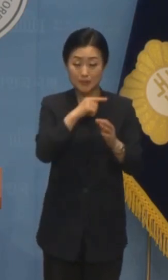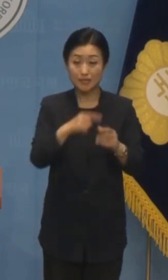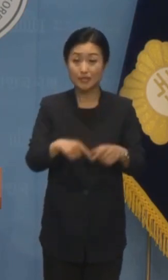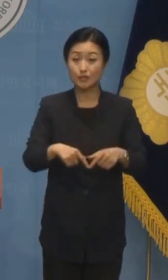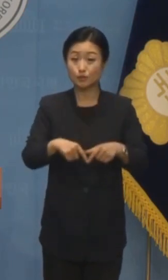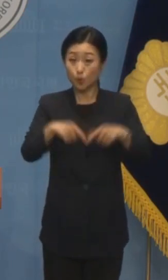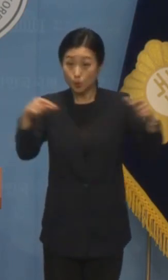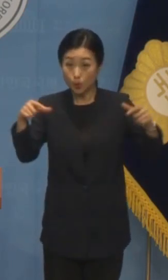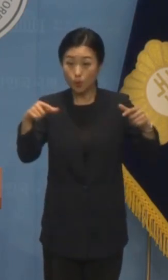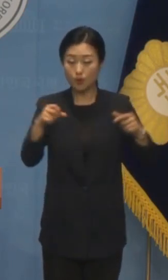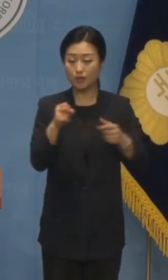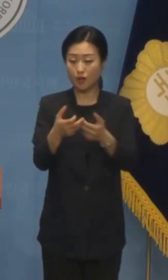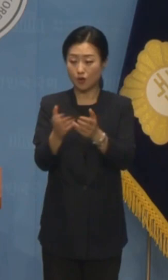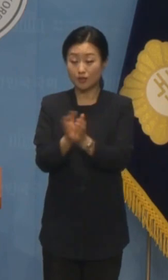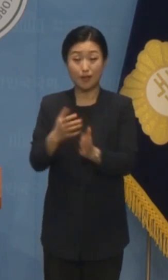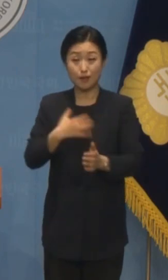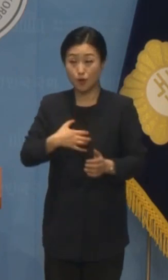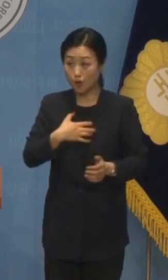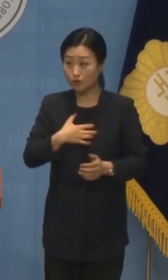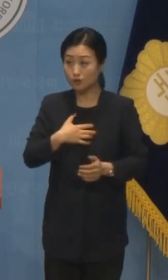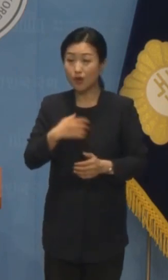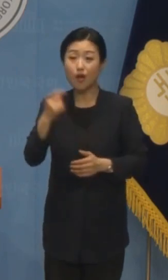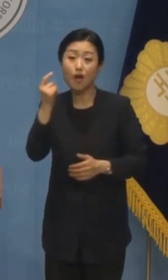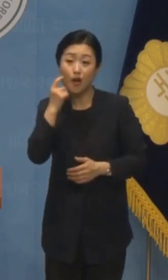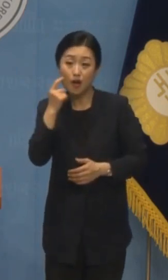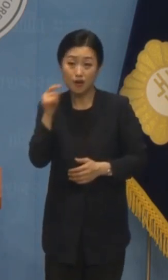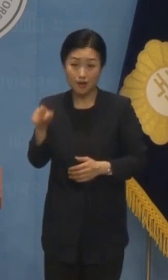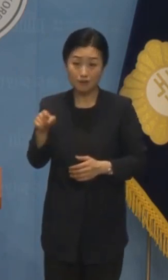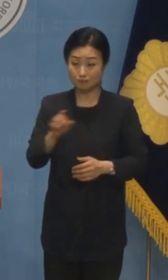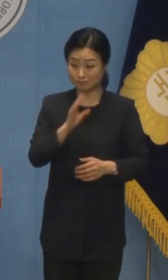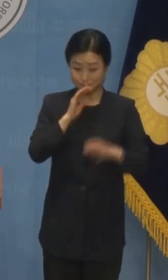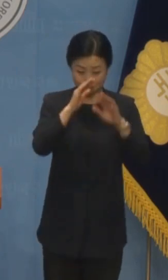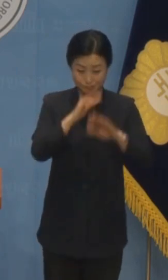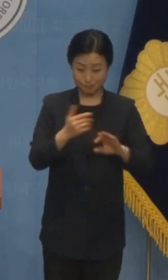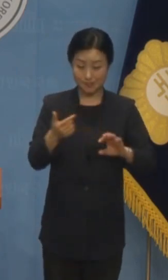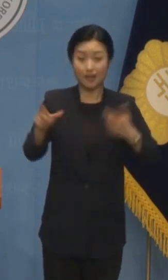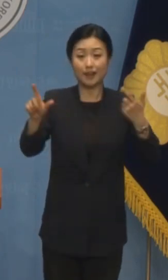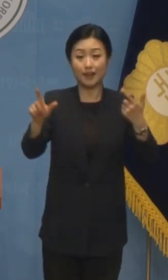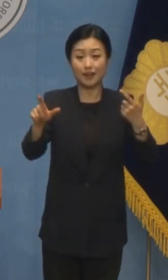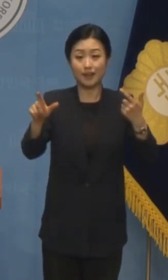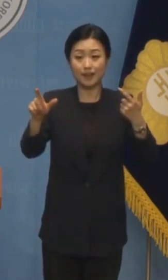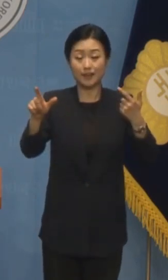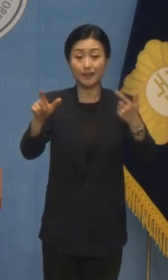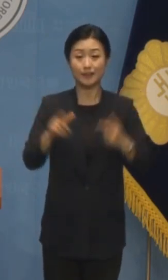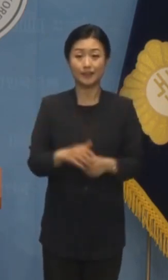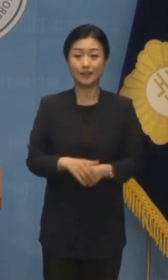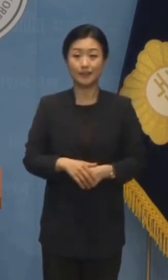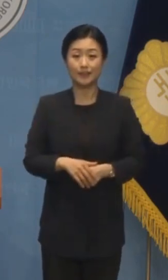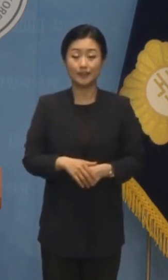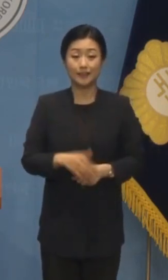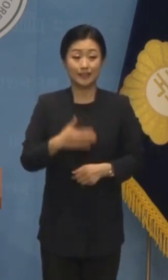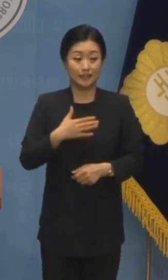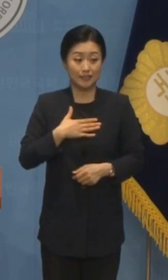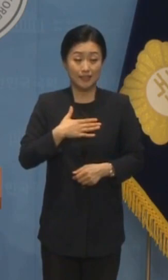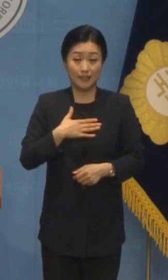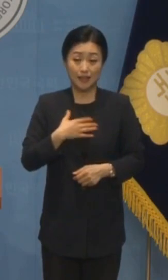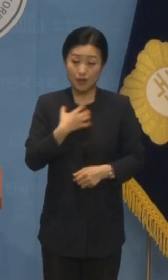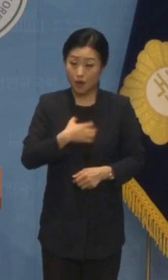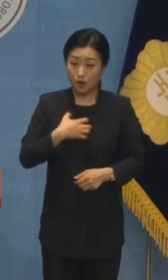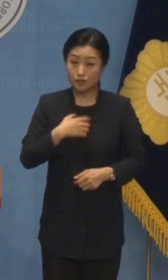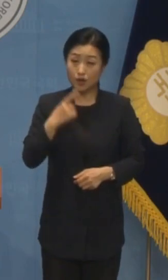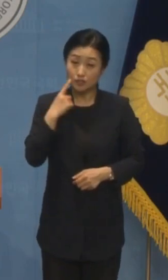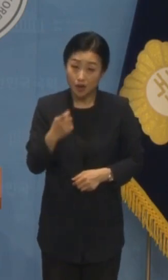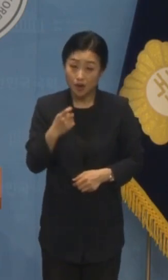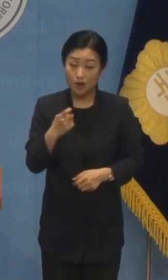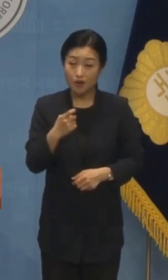속도가 정부 여당이 크게 걱정하는 척하는 것과는 사뭇 다르다는 것을 보여줍니다. 제가 이렇게 걱정하는